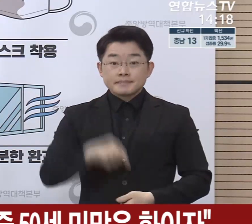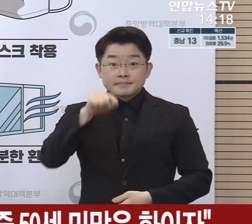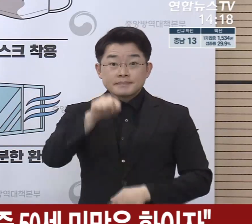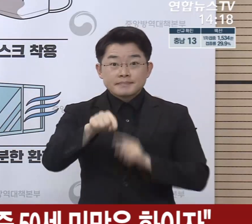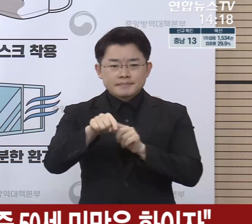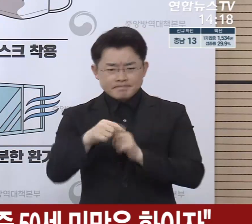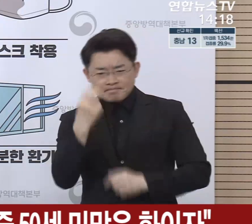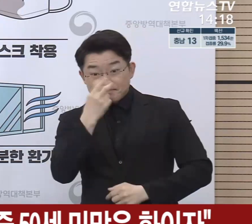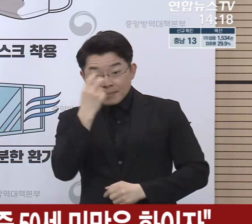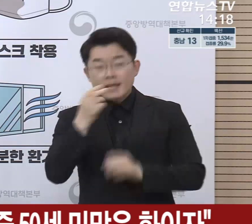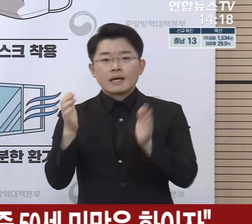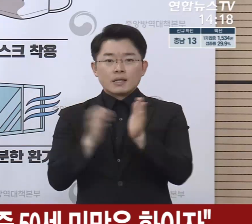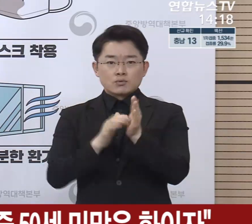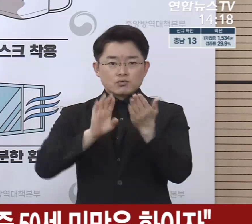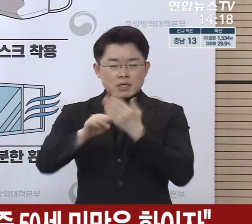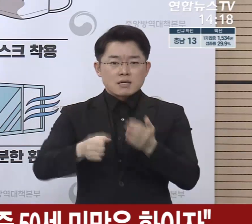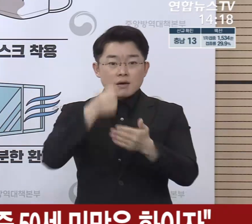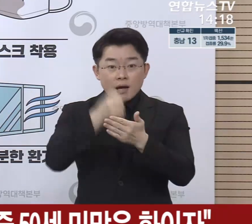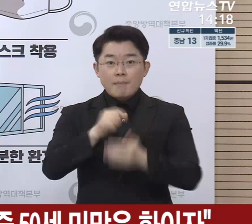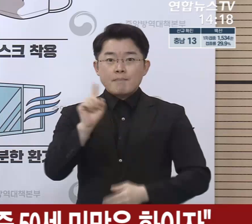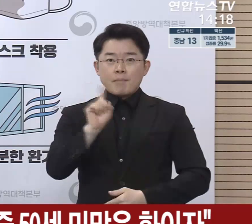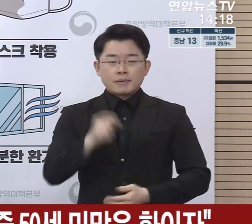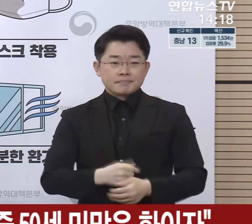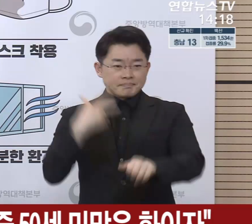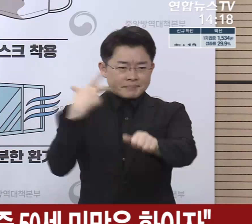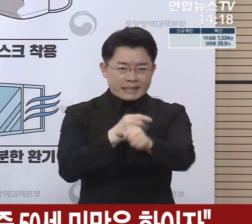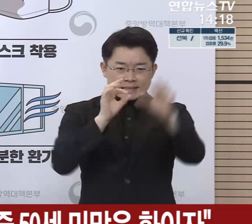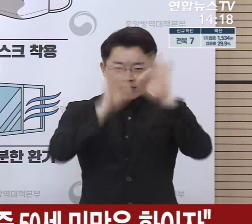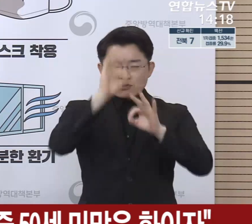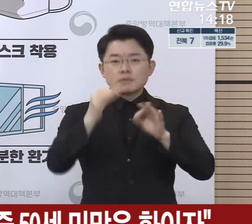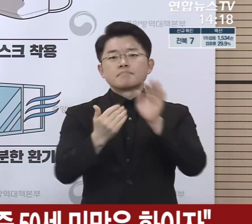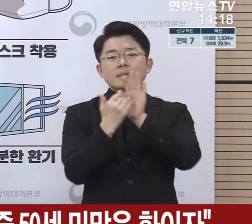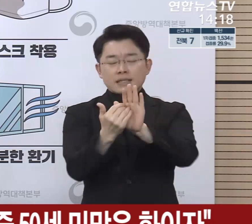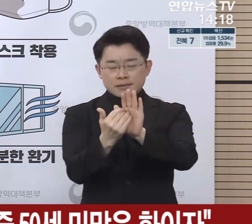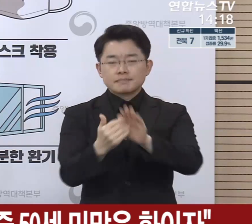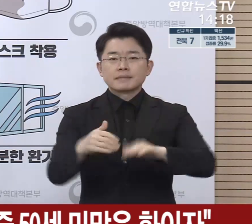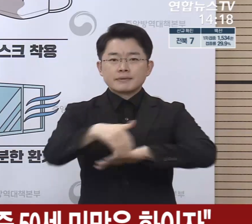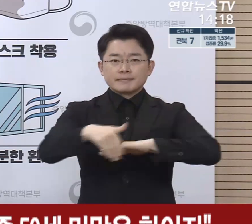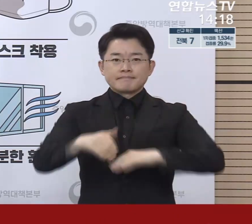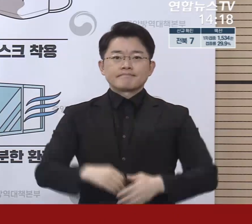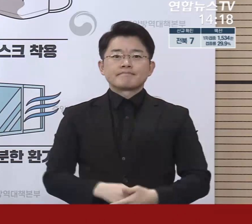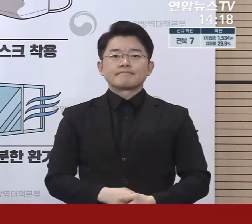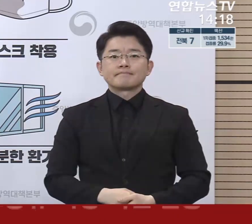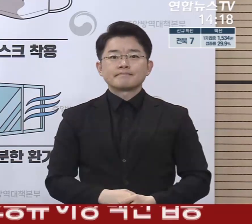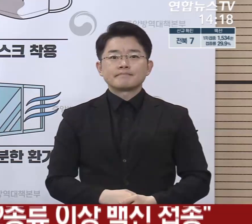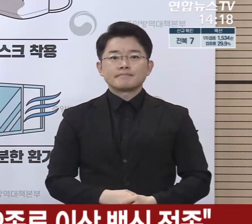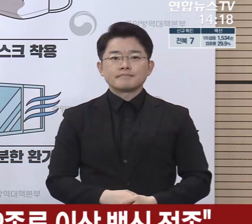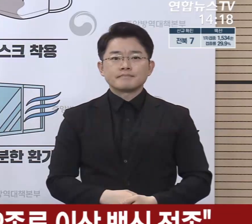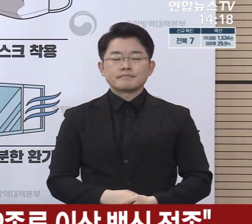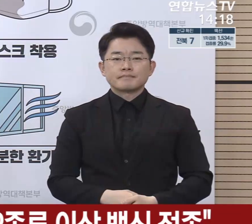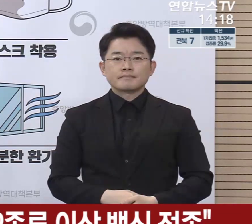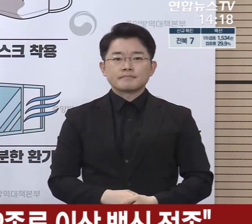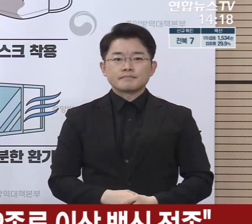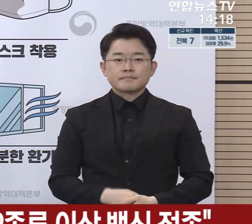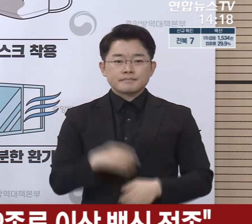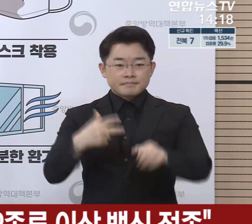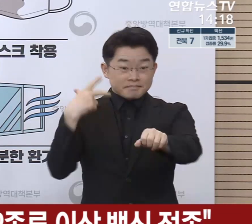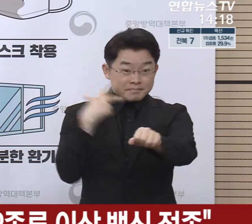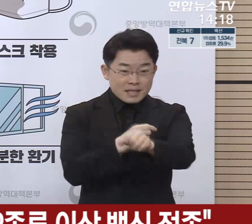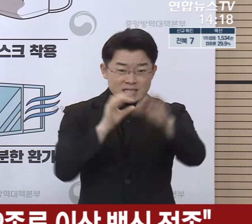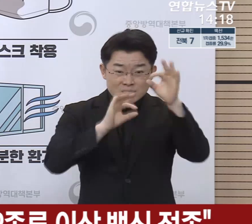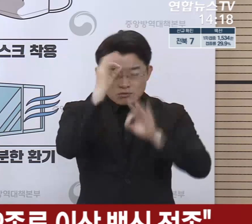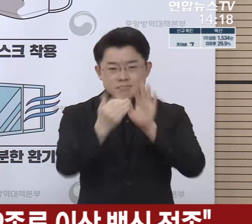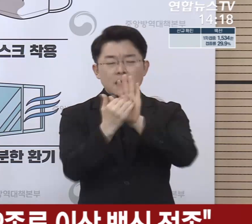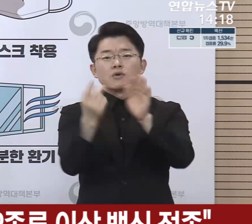협의회의 검토를 거쳐서 오접종 방지 대책을 마련하여 시행하도록 하겠습니다. 우선 오접종 방지를 위해